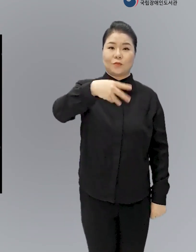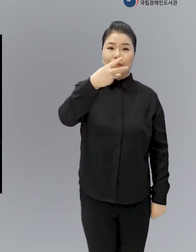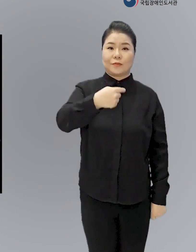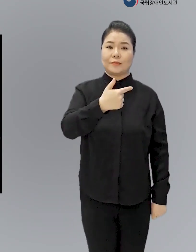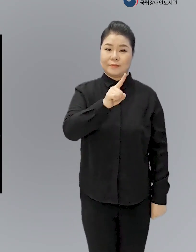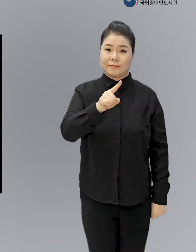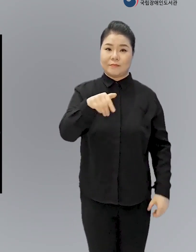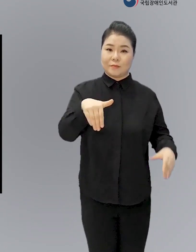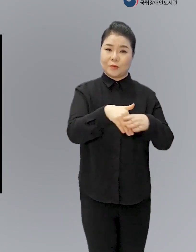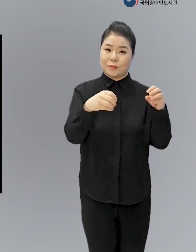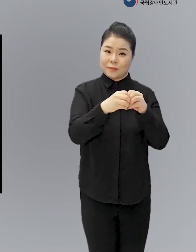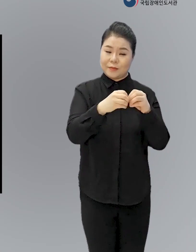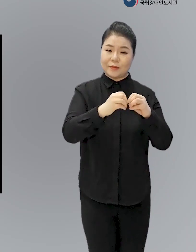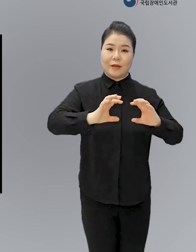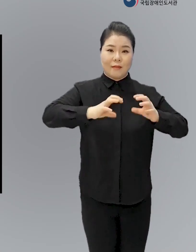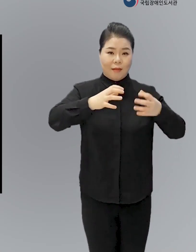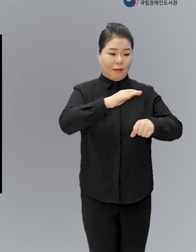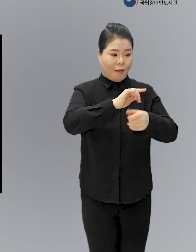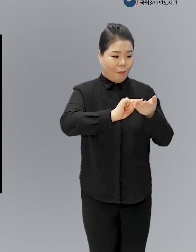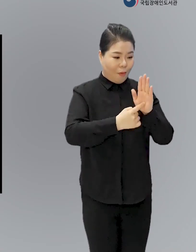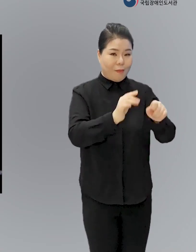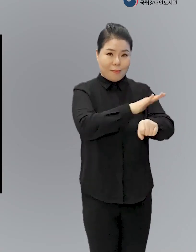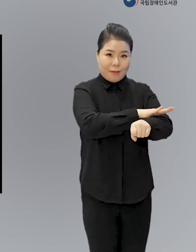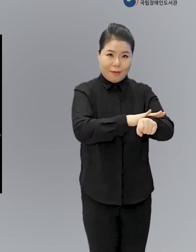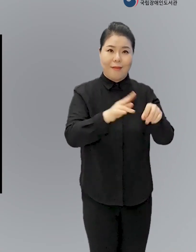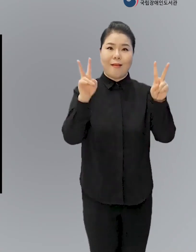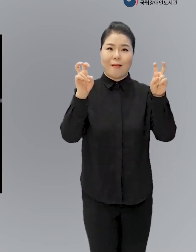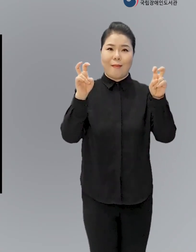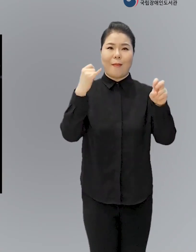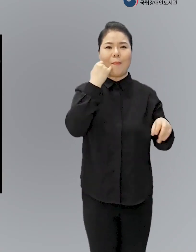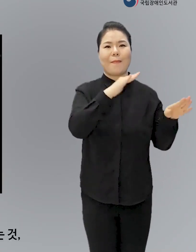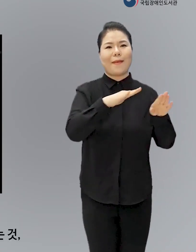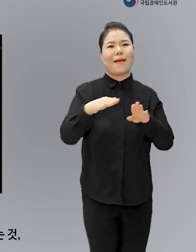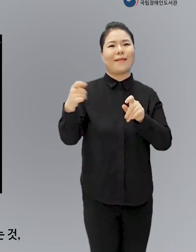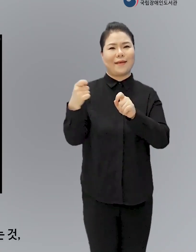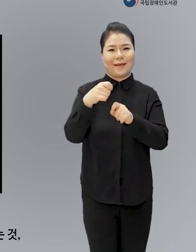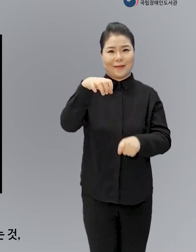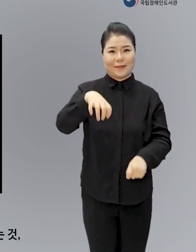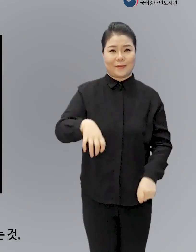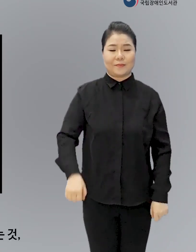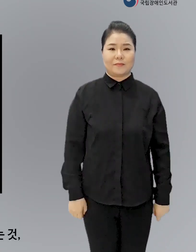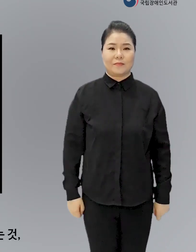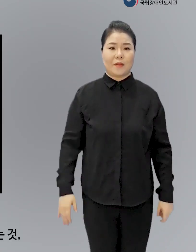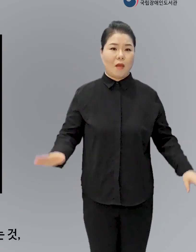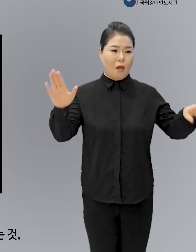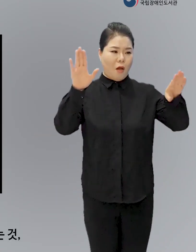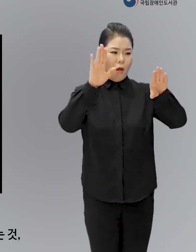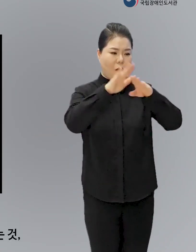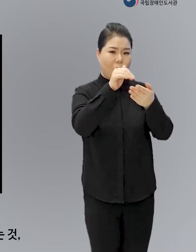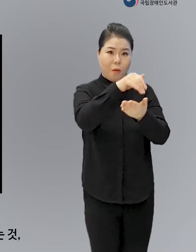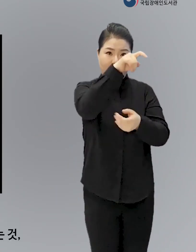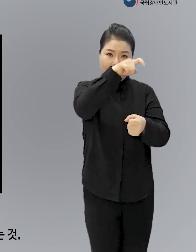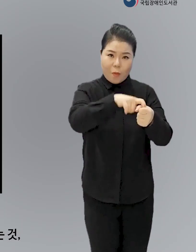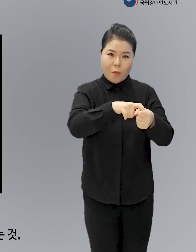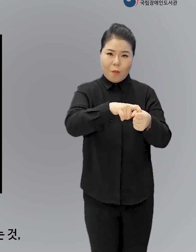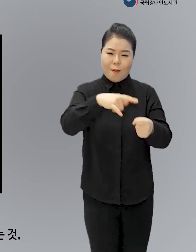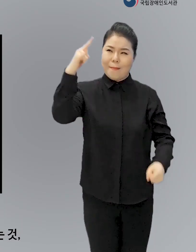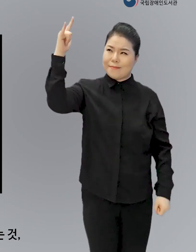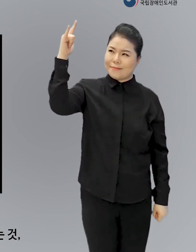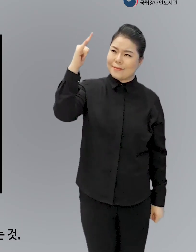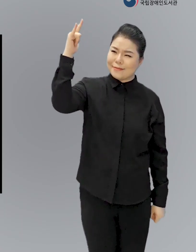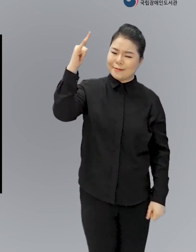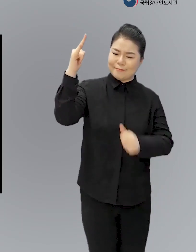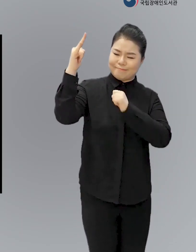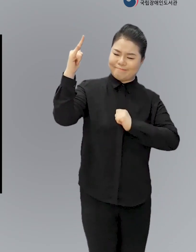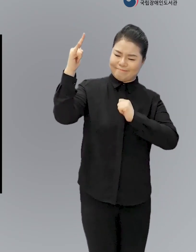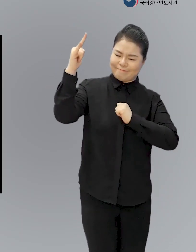압둘라자크 문학 세계의 정수. 바닷가에서. 어둠을 쫓아내기 위해 기꺼이 빛을 견디며 함께 서